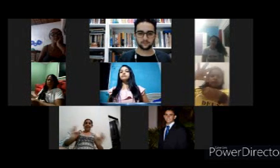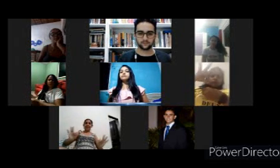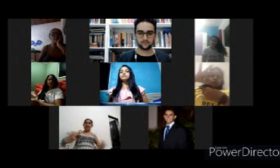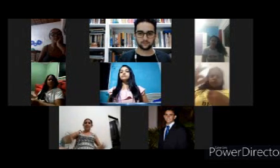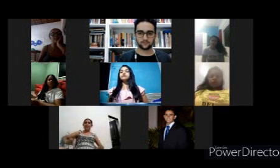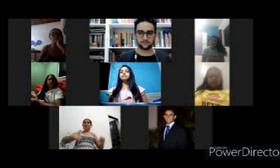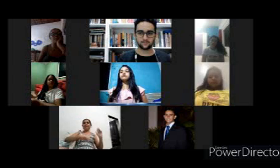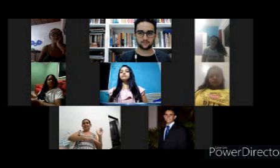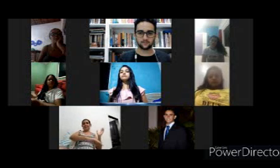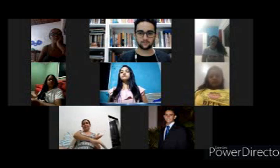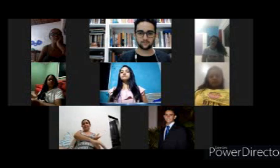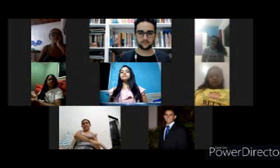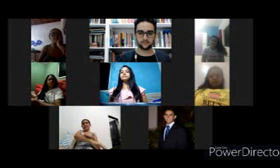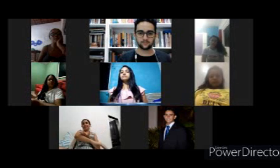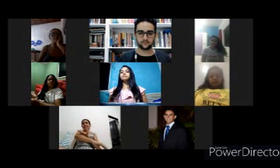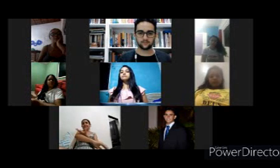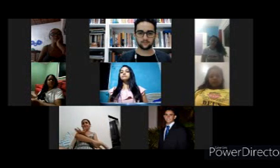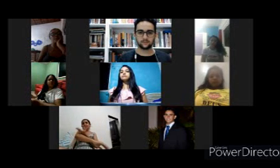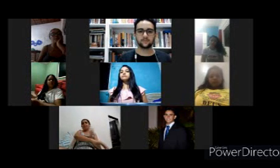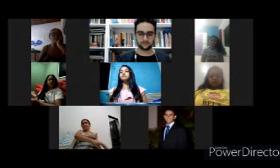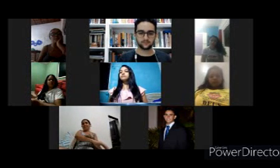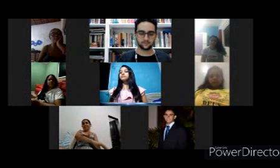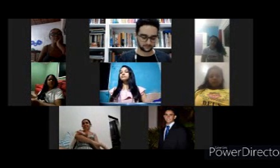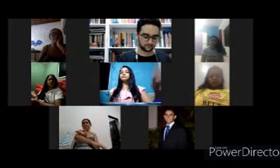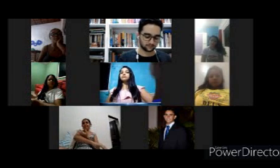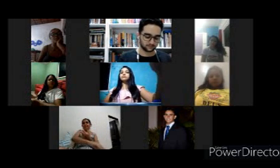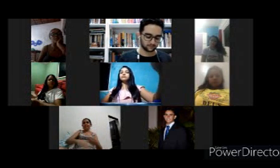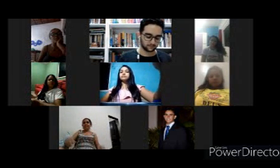felicidade e emoção.